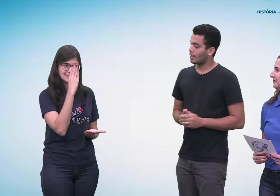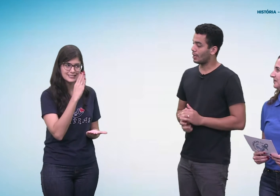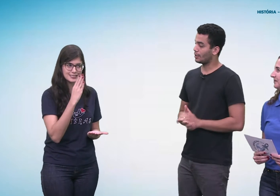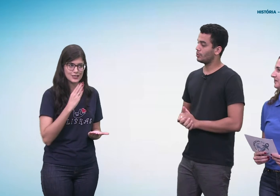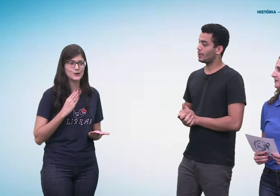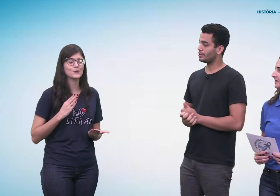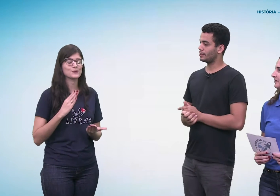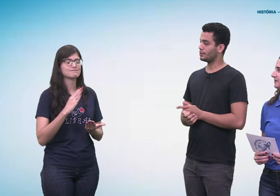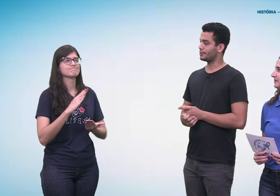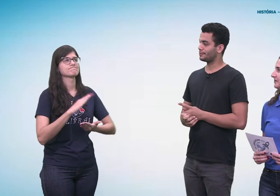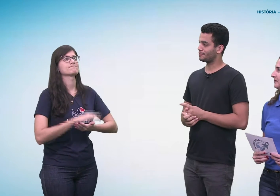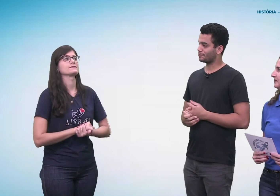Aqui no Brasil,